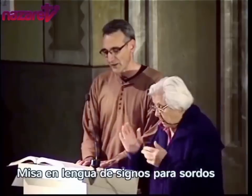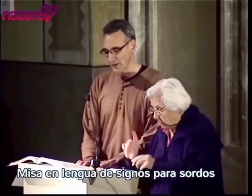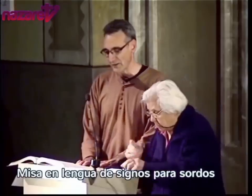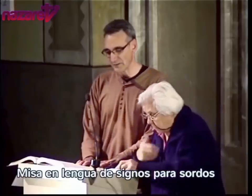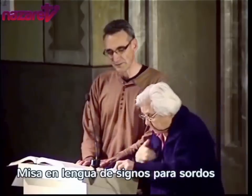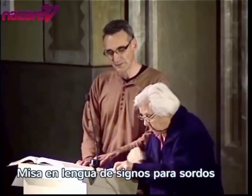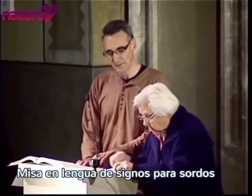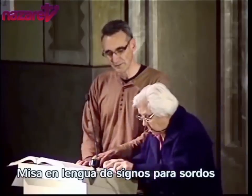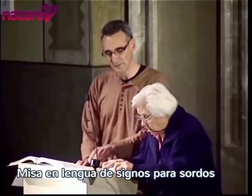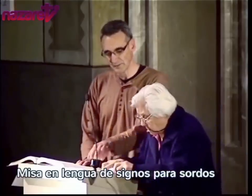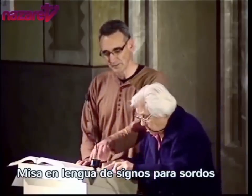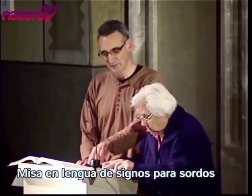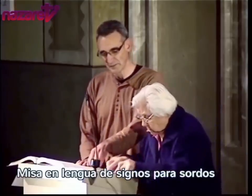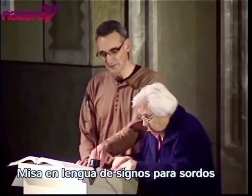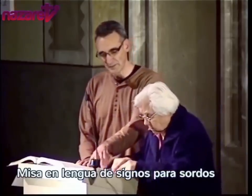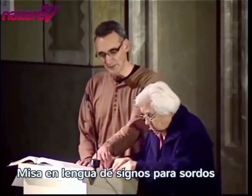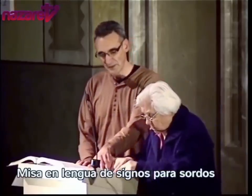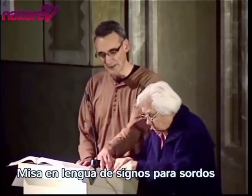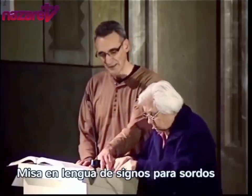Goce el Señor.